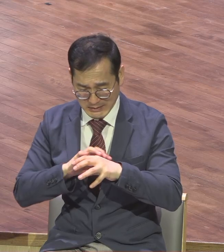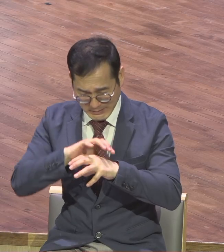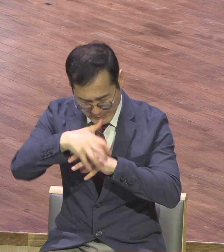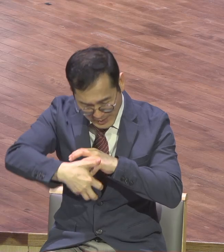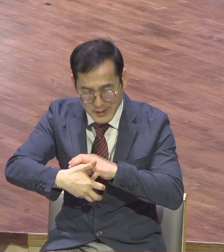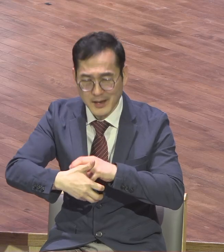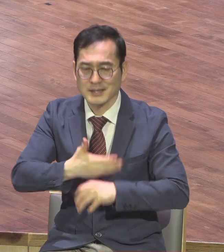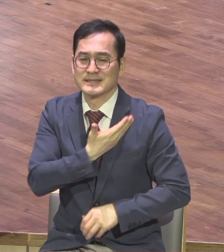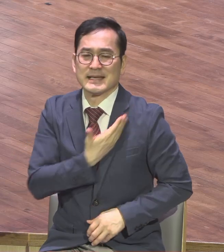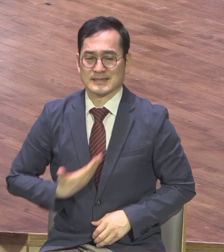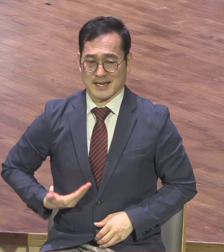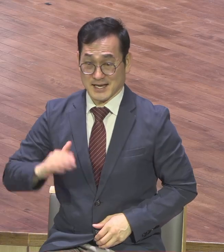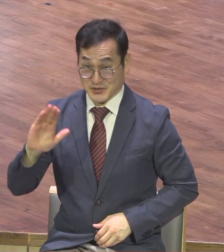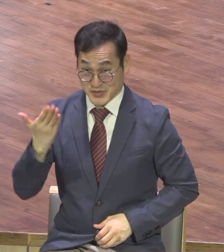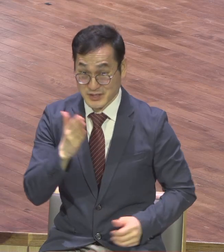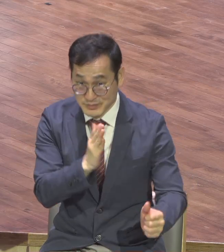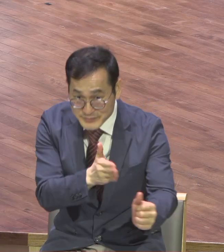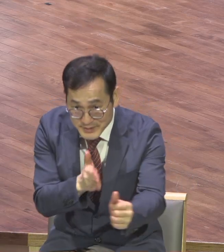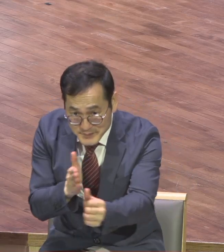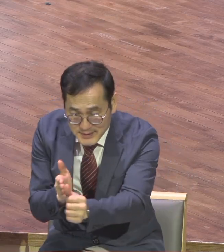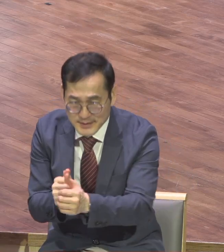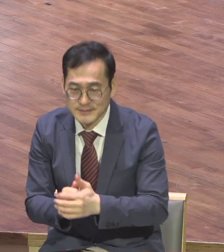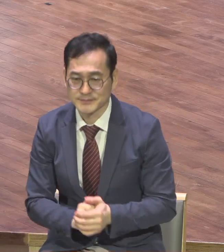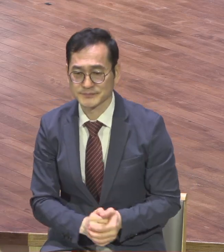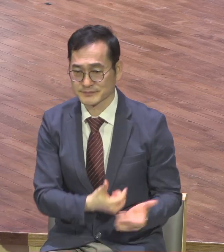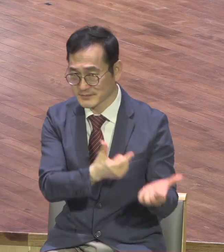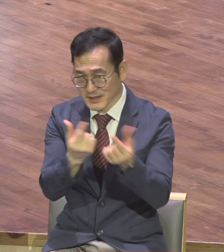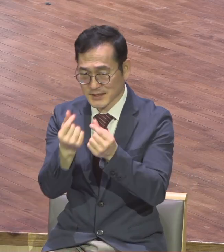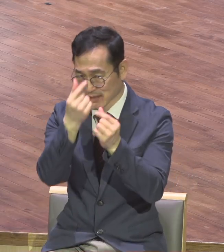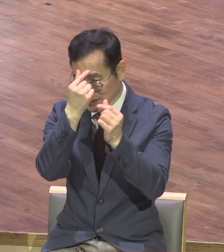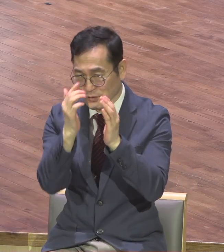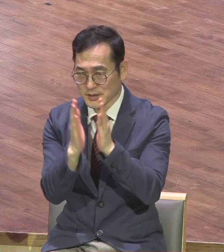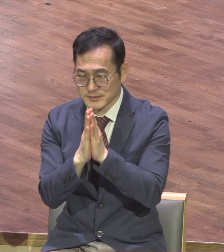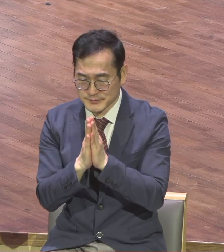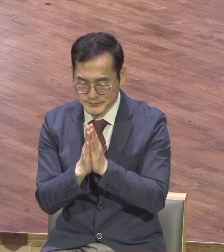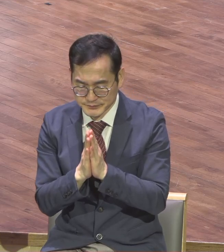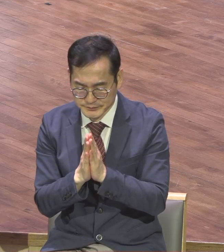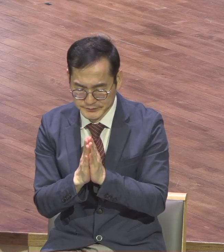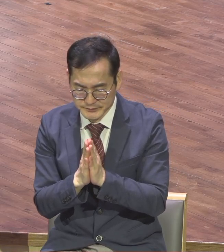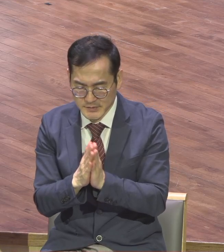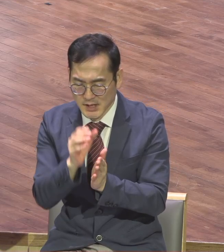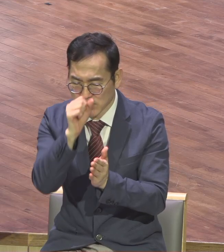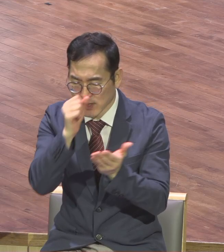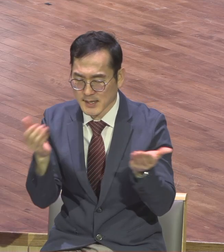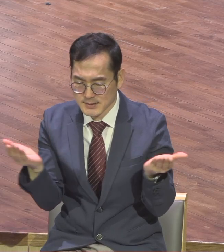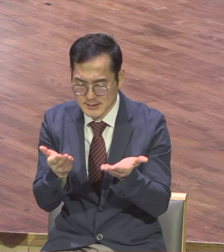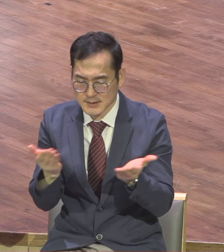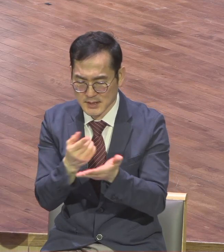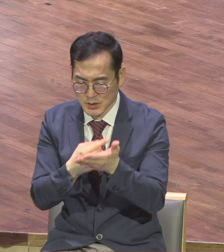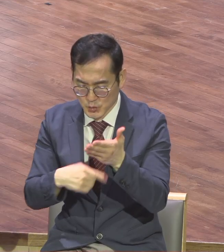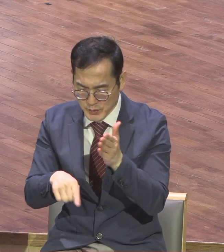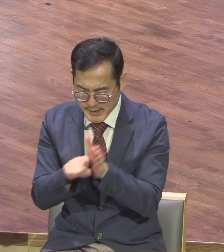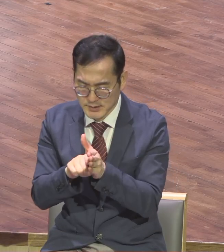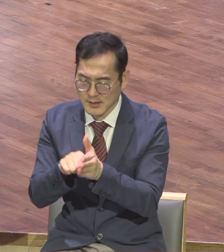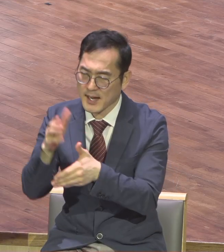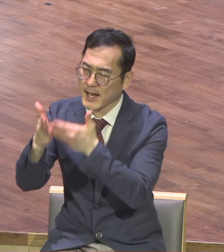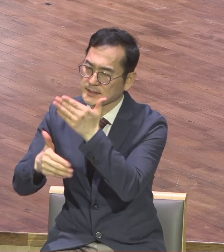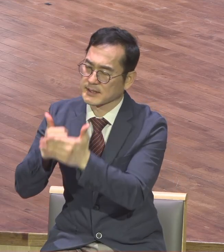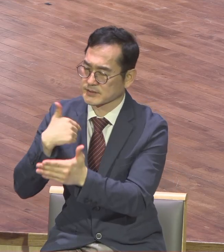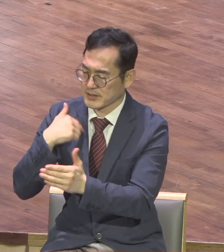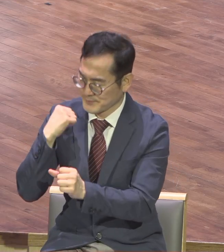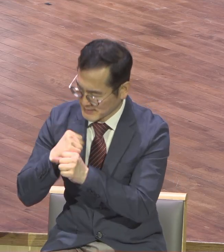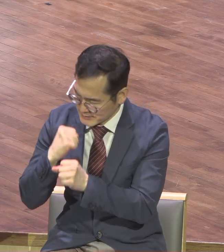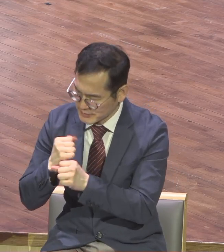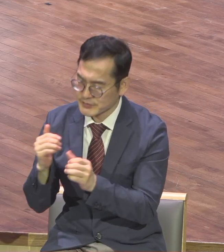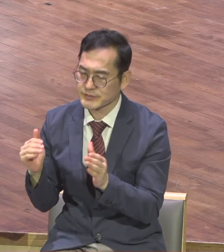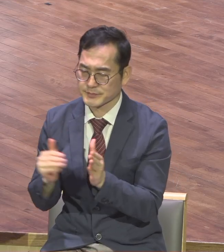다 되시기를 주님으로 축복합니다. 기도합시다. 아버지 하나님 선한 일을 위하여 지으심을 받은